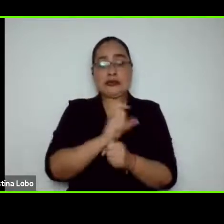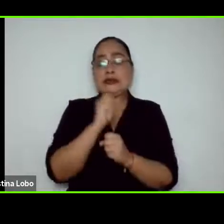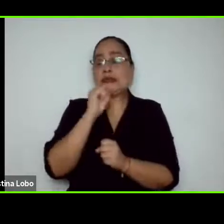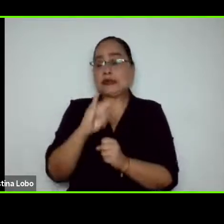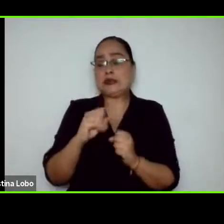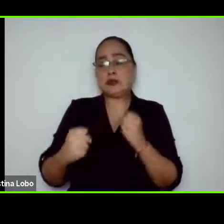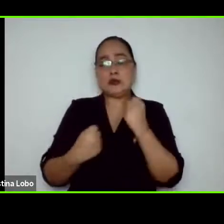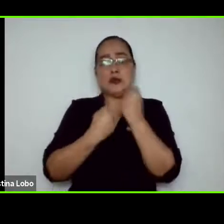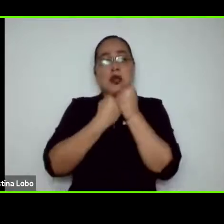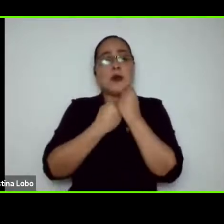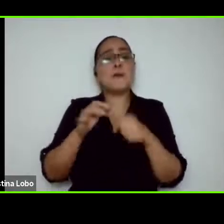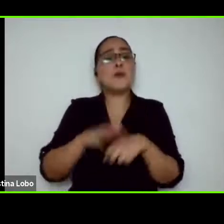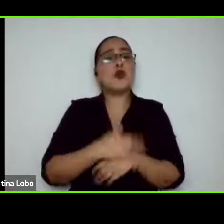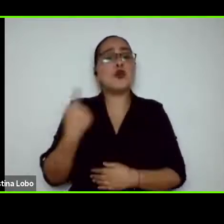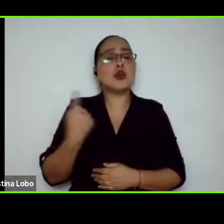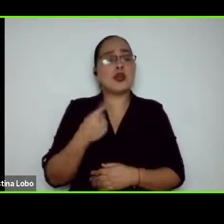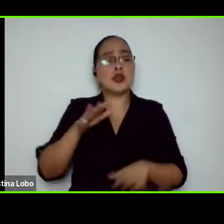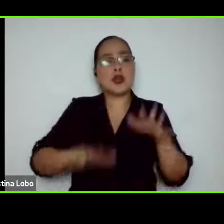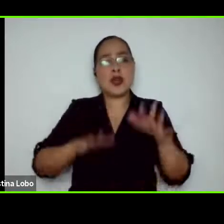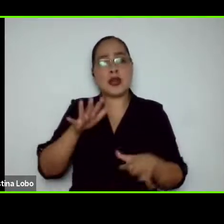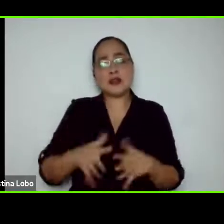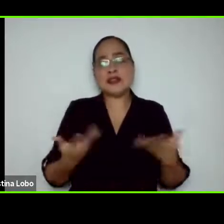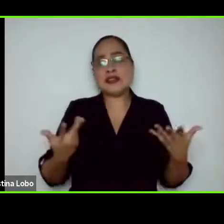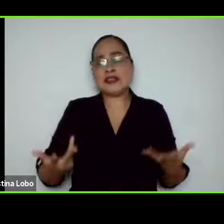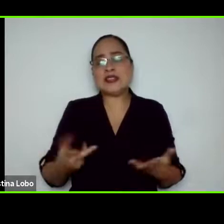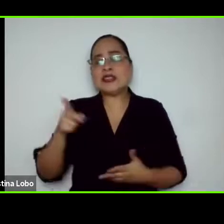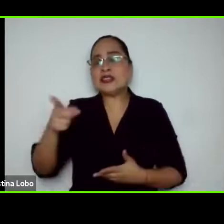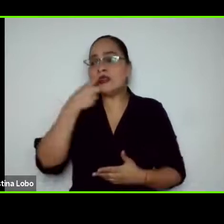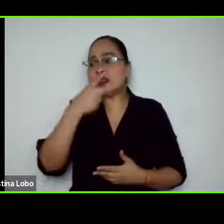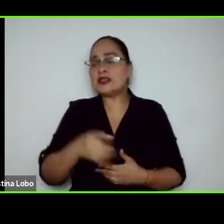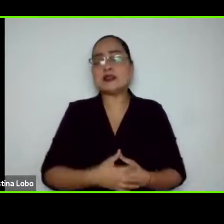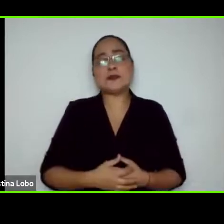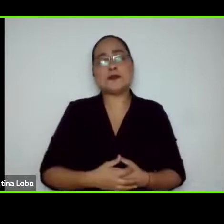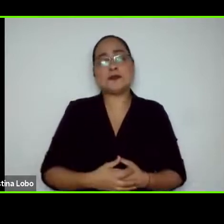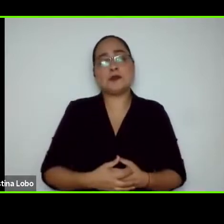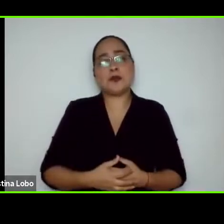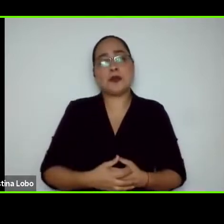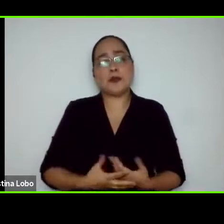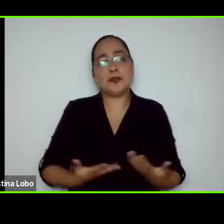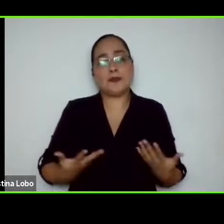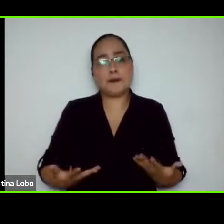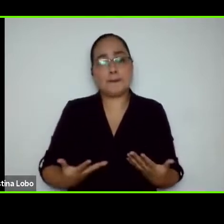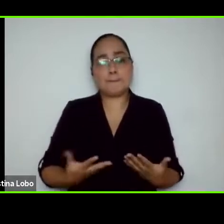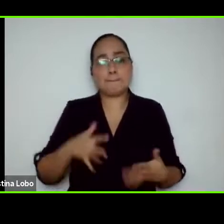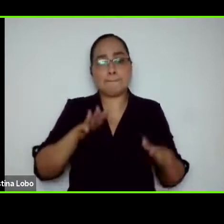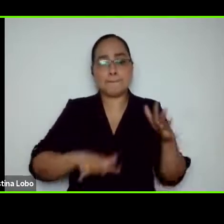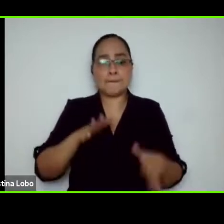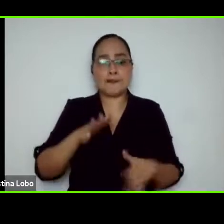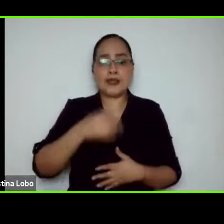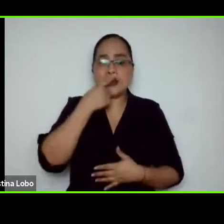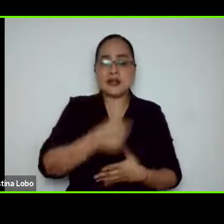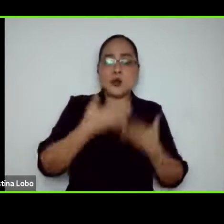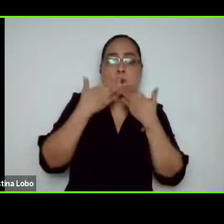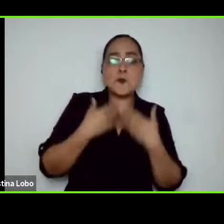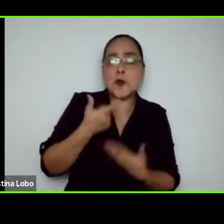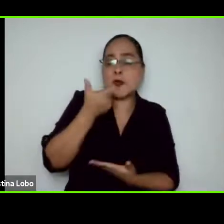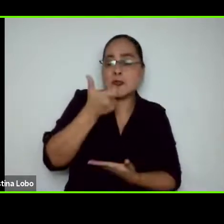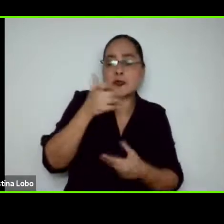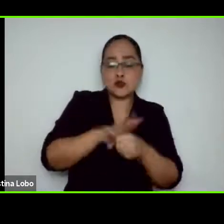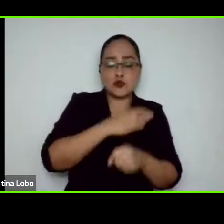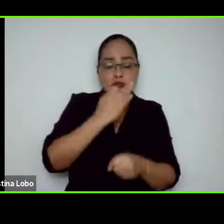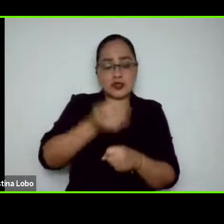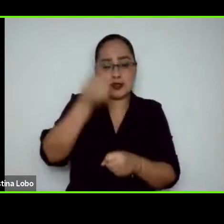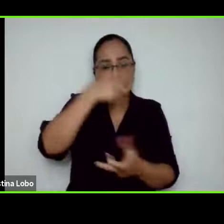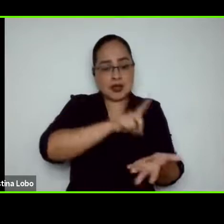ocasiones, injustificadamente, se utiliza el argumento, digamos, de falta de recursos económicos para la protección de derechos o